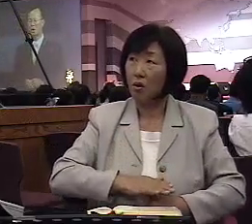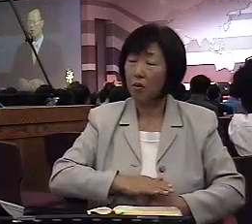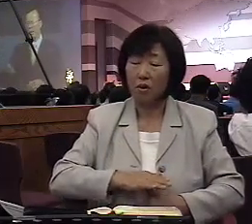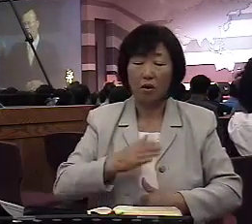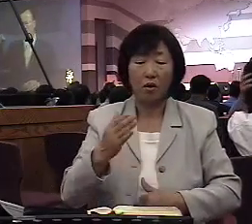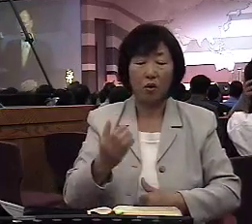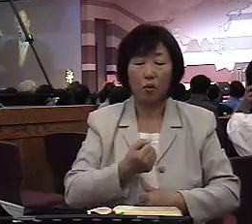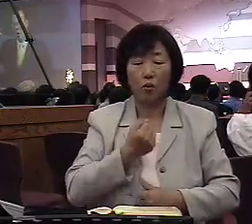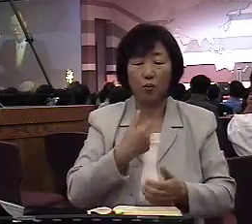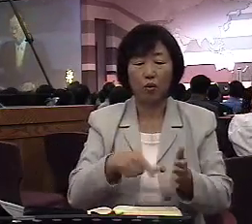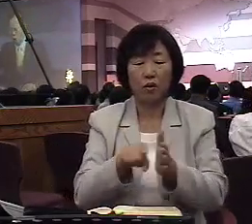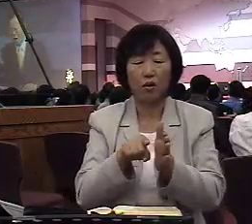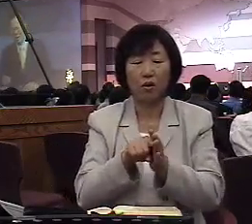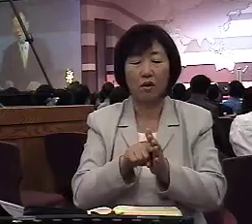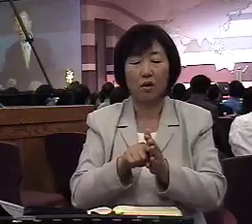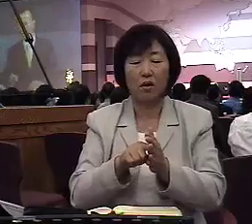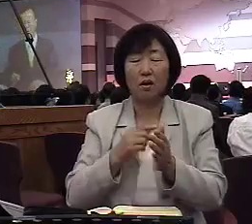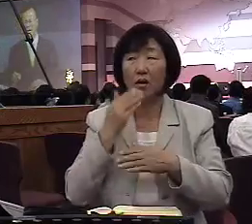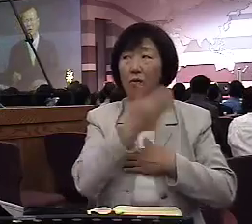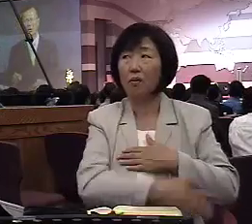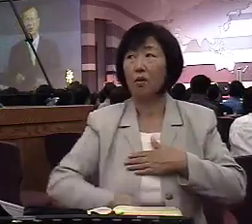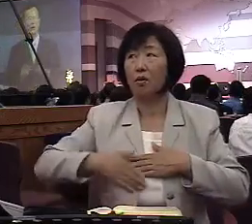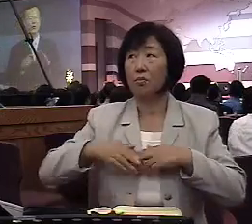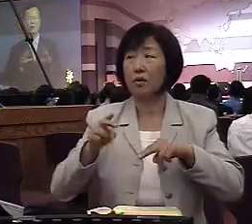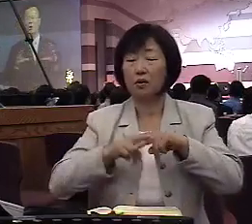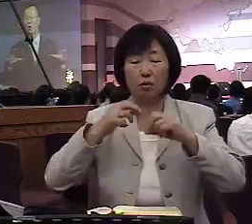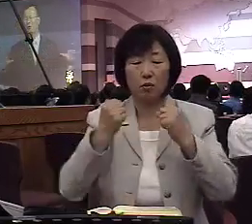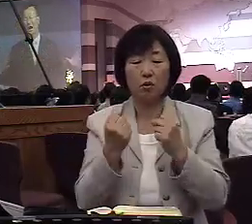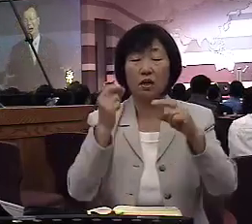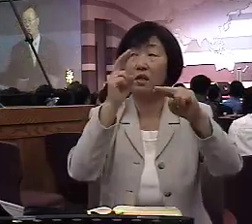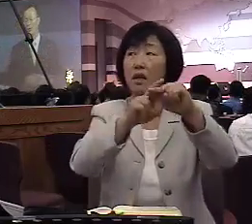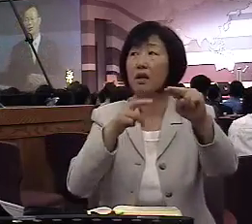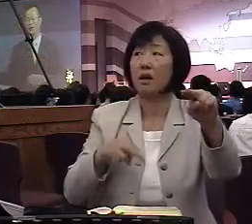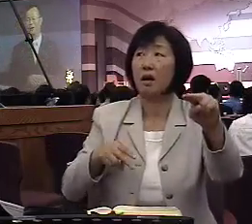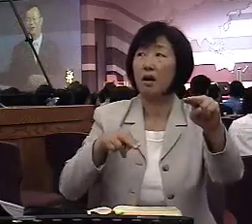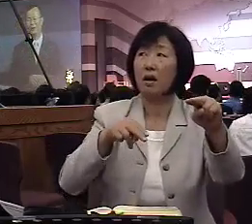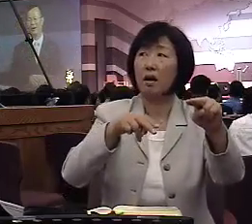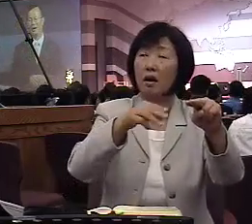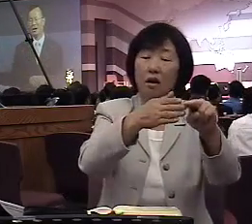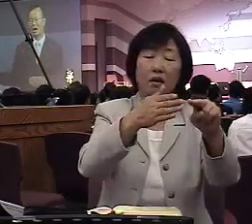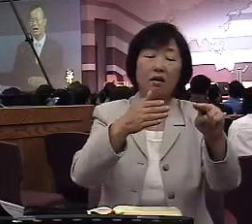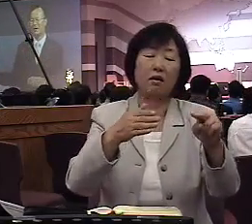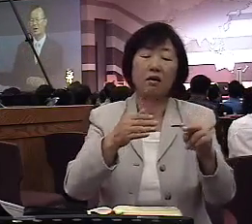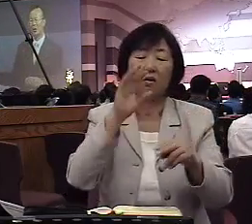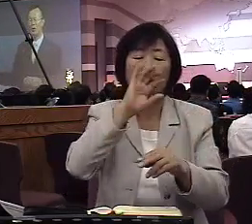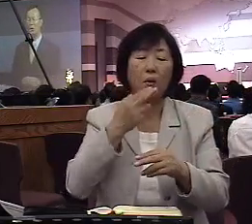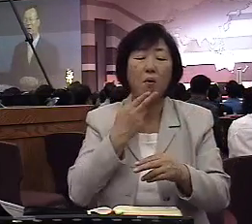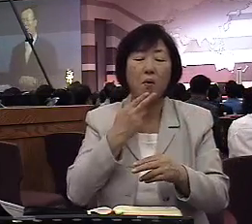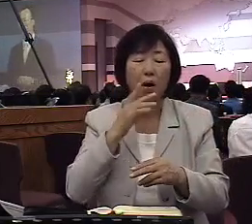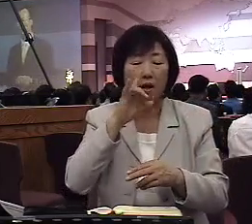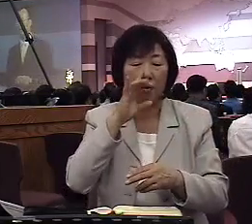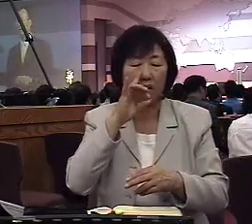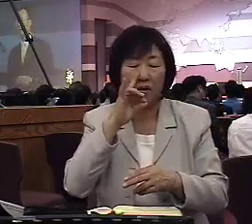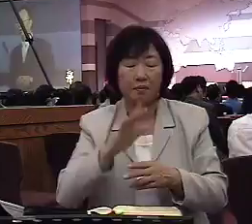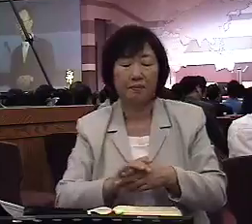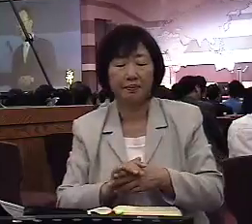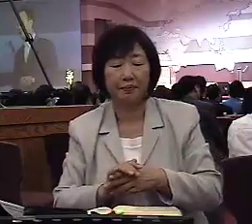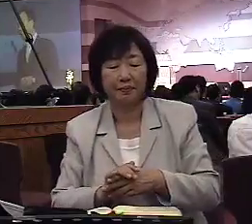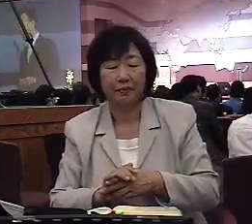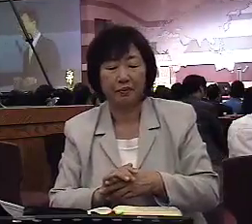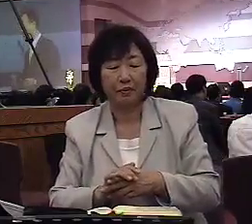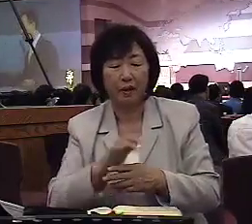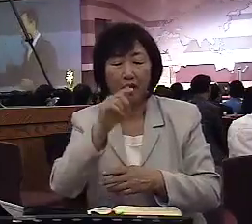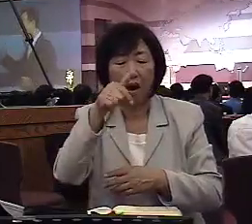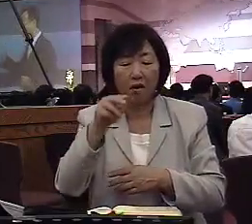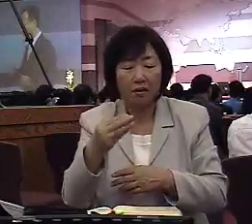말한 것처럼 내 몸을 쳐서 복종하는 자리까지 가는 것은 훈련 없이 안 되는 거예요. 갈라디아 교인들의 경우